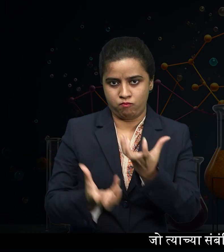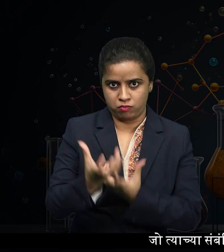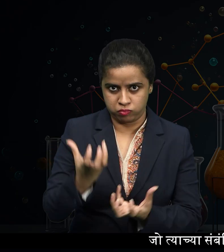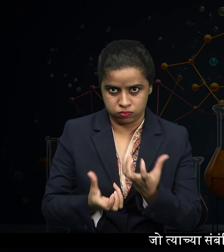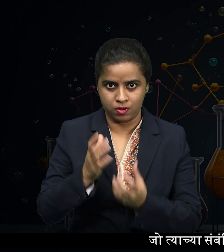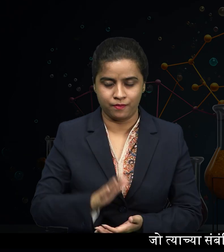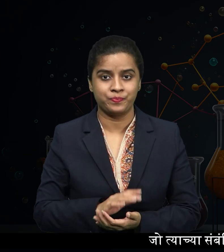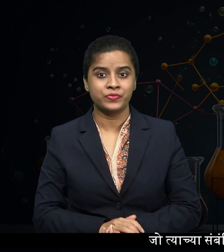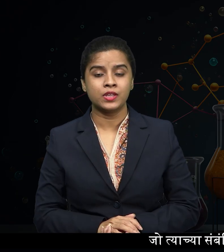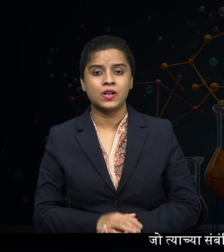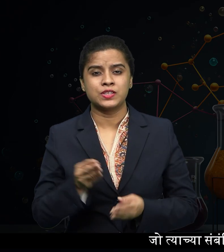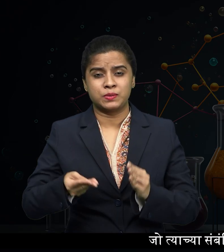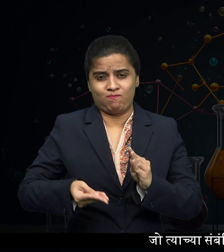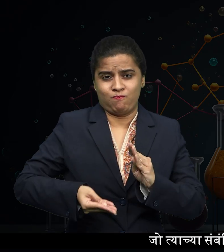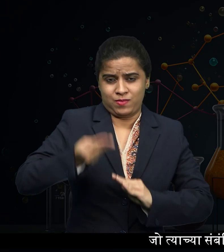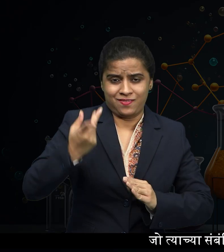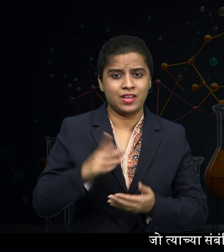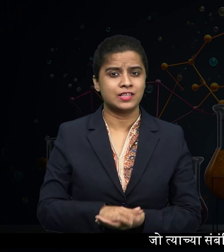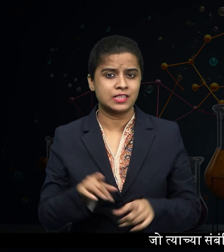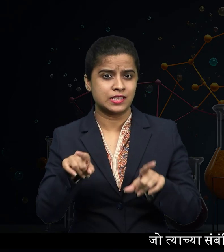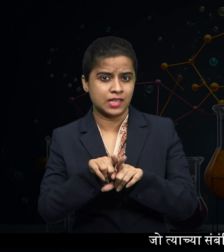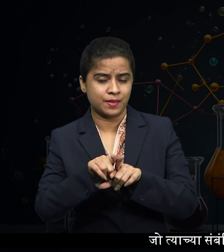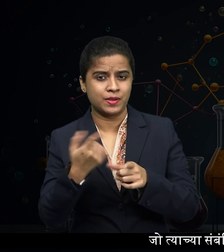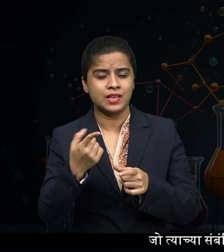जो त्याच्या संबंधित अल्केनपेक्षा खूप जास्त आहे.